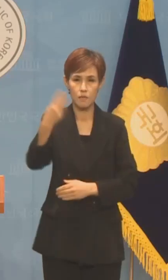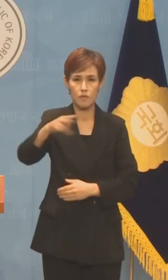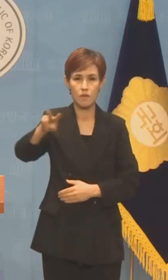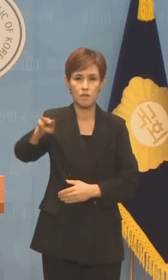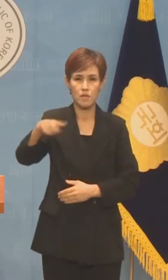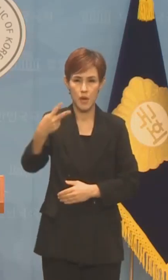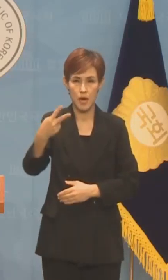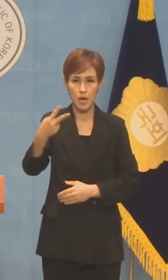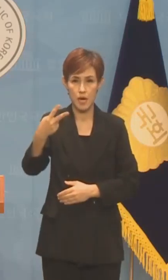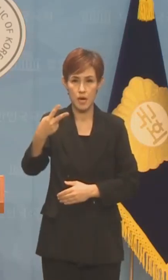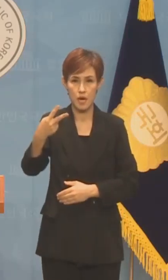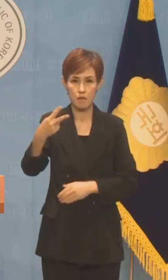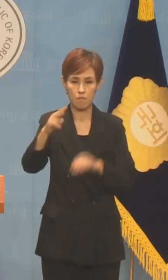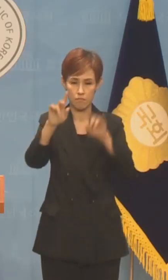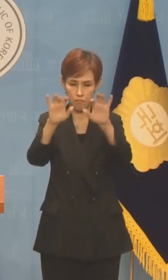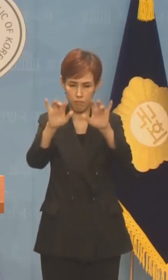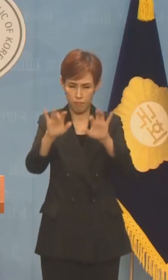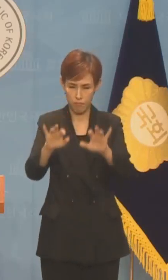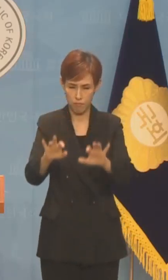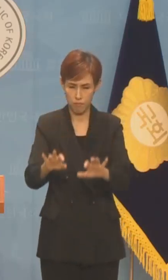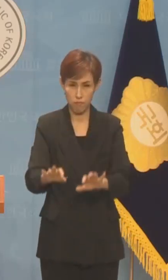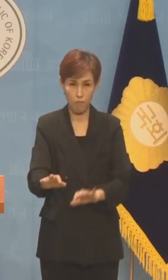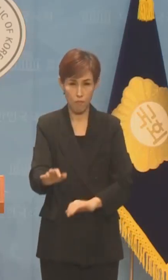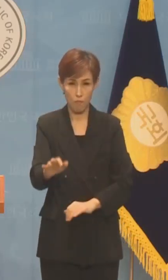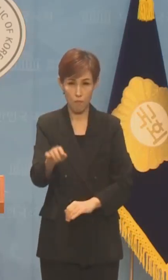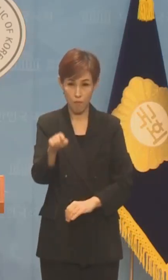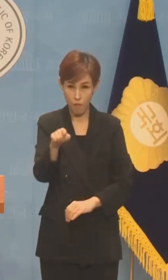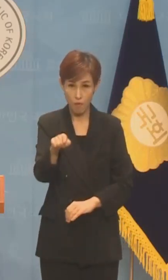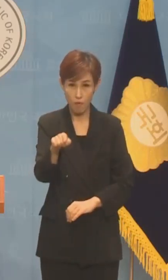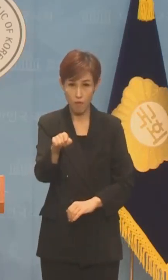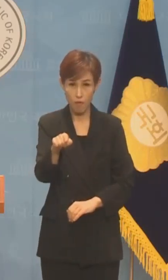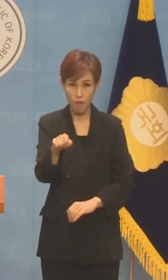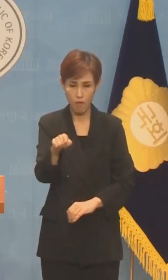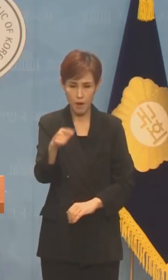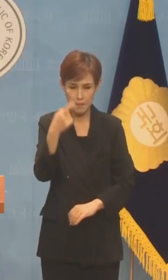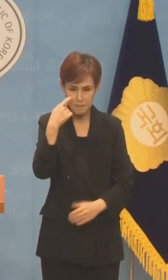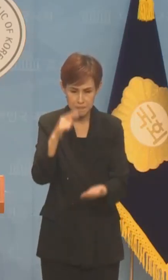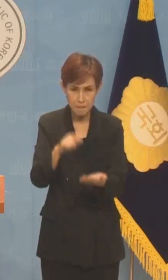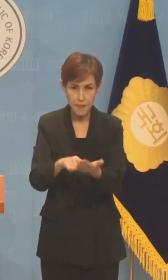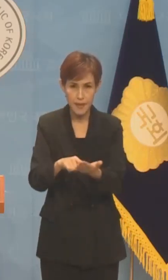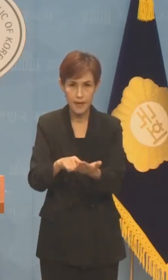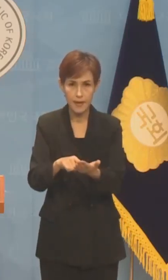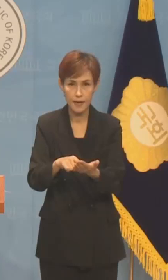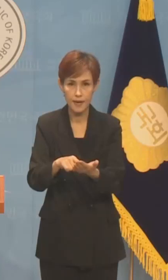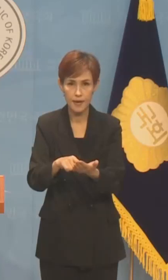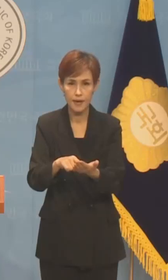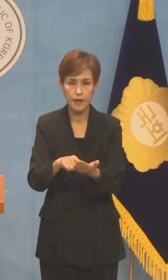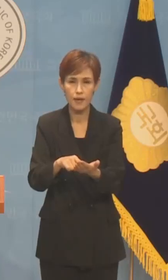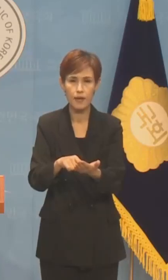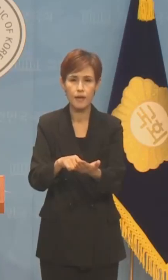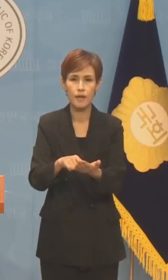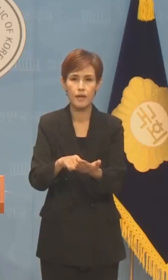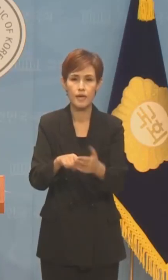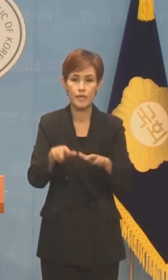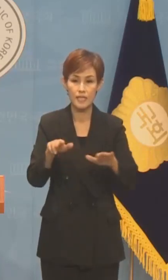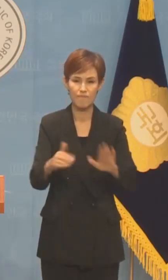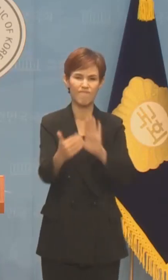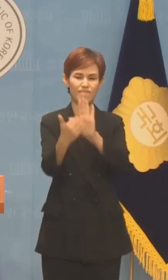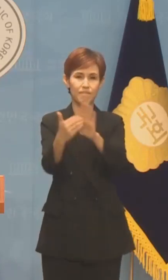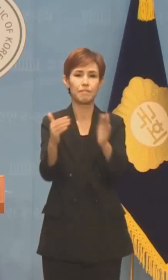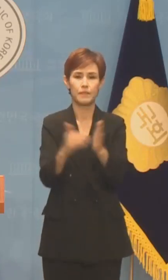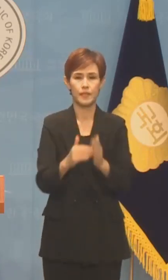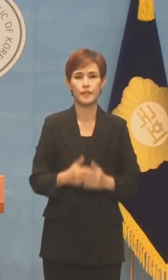건의 의심스러운 데이터베이스 쿼리를 확인되었으며 방화벽 시스템이 이를 즉각